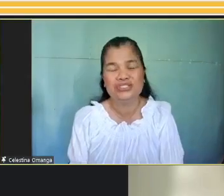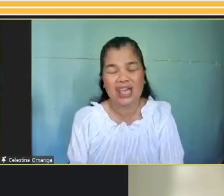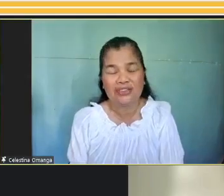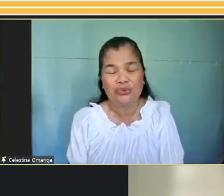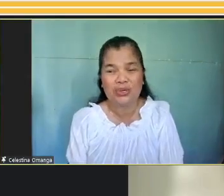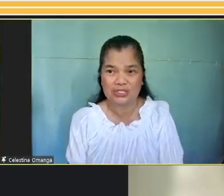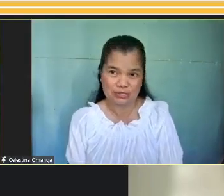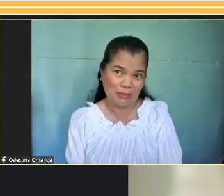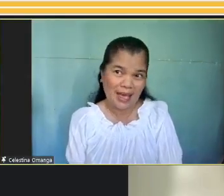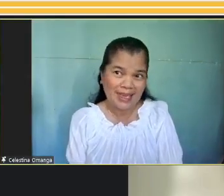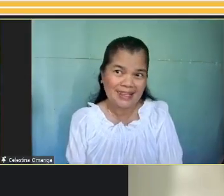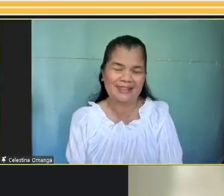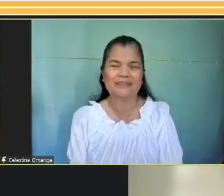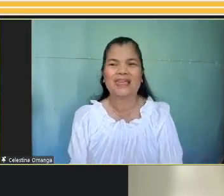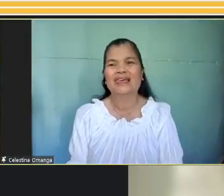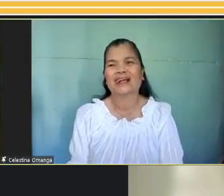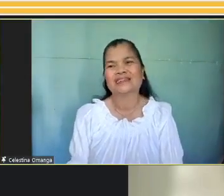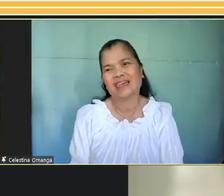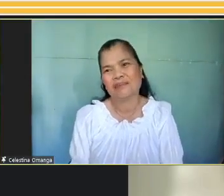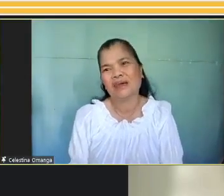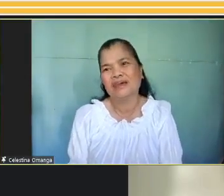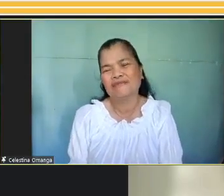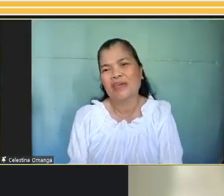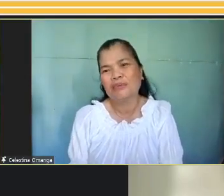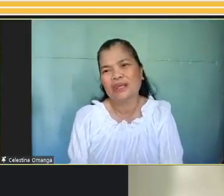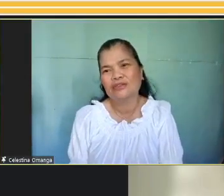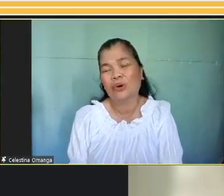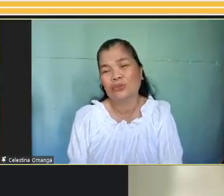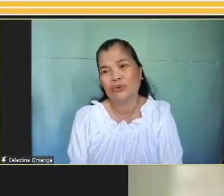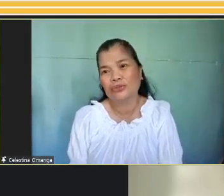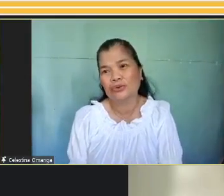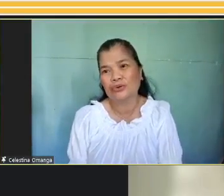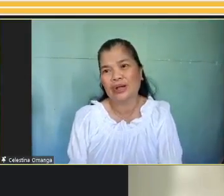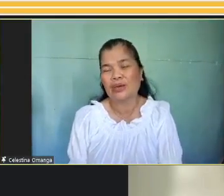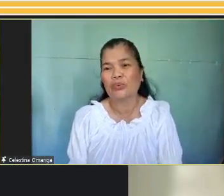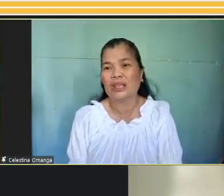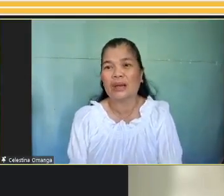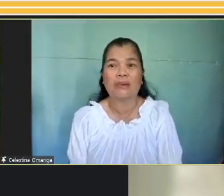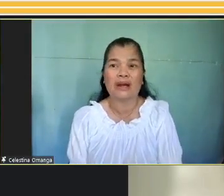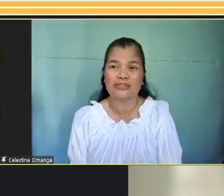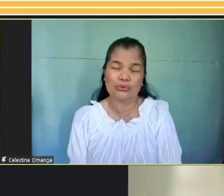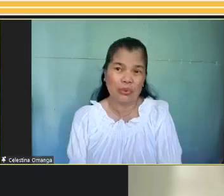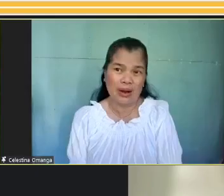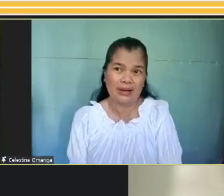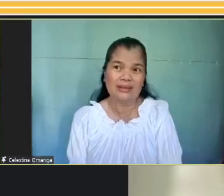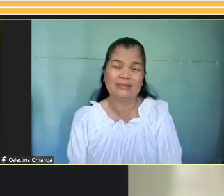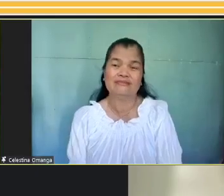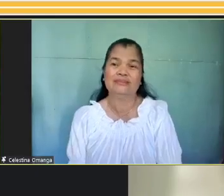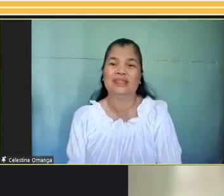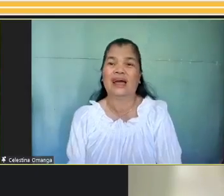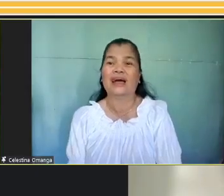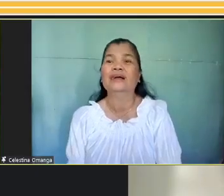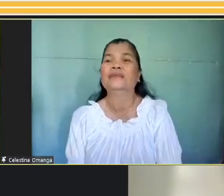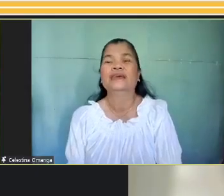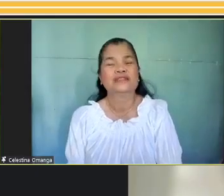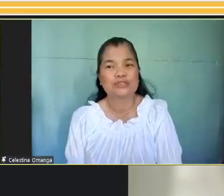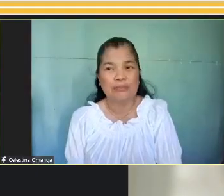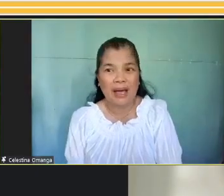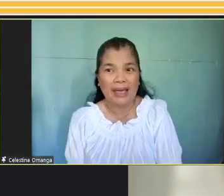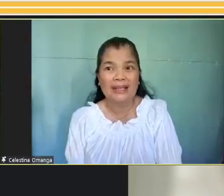inyong genuine smile. Kasi favorite quote ko itong kay William Arthur Ward